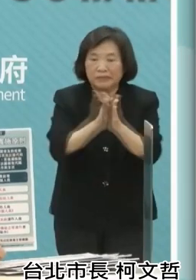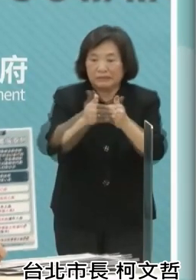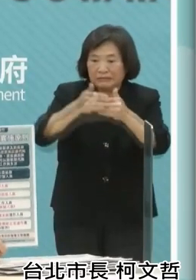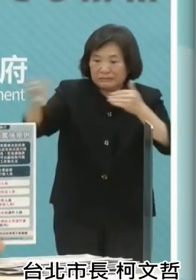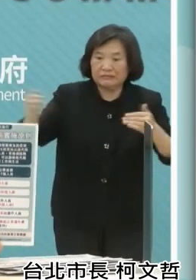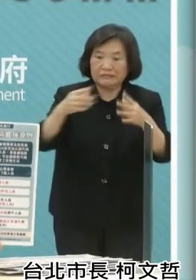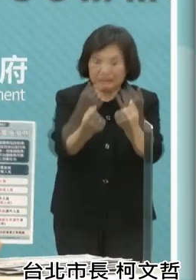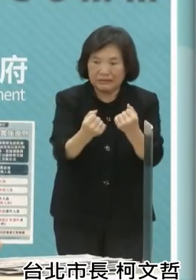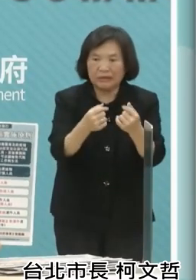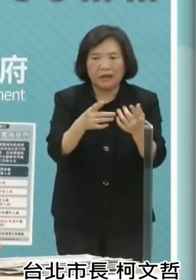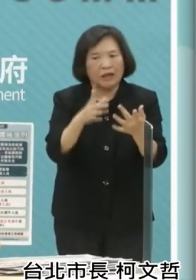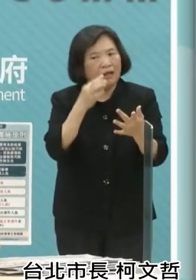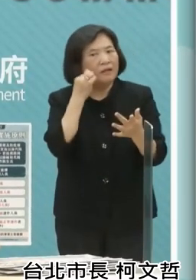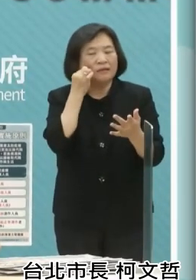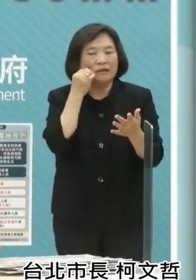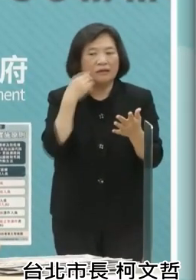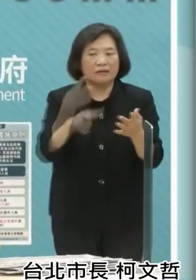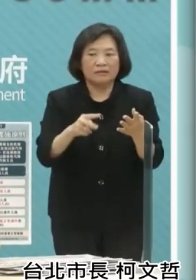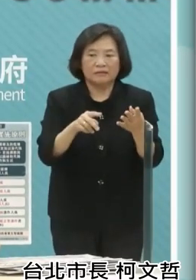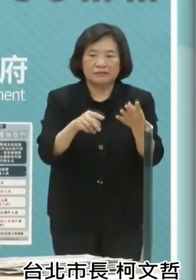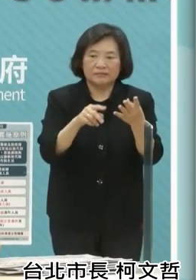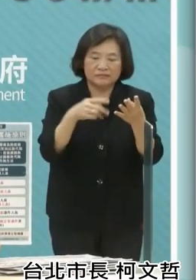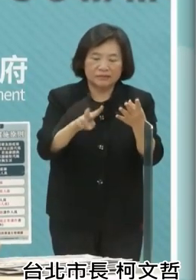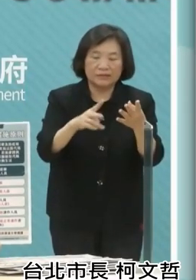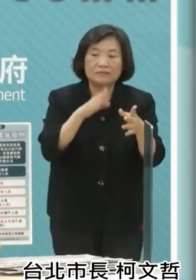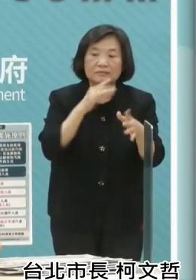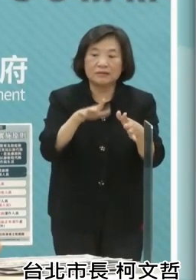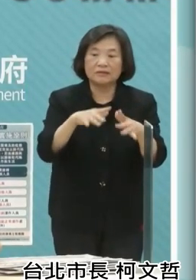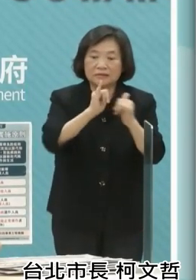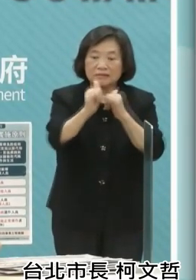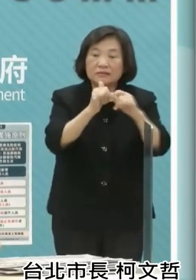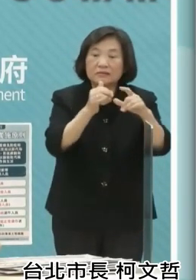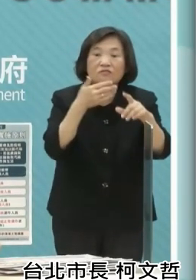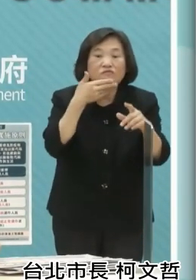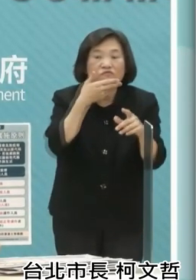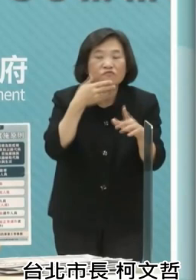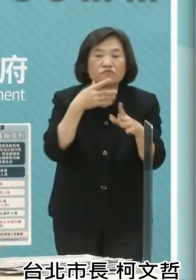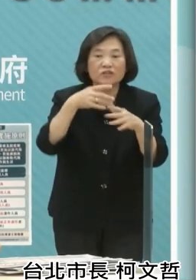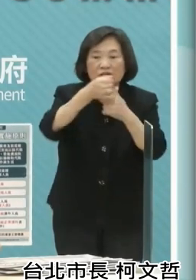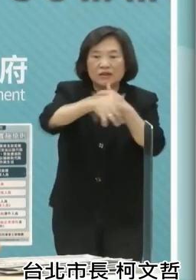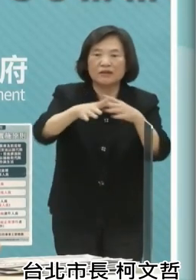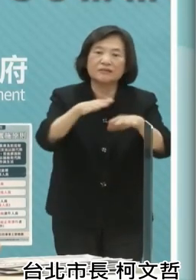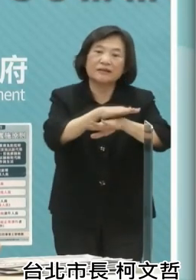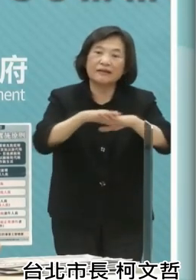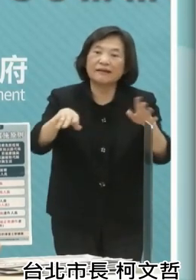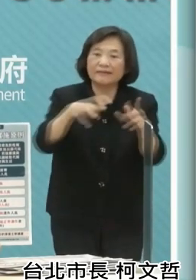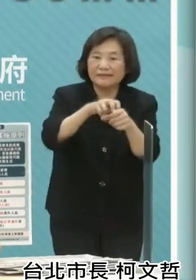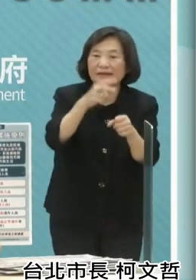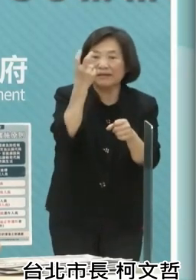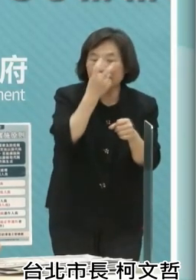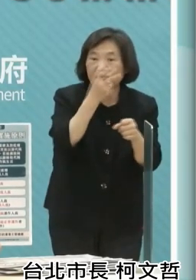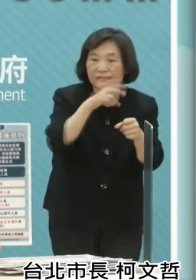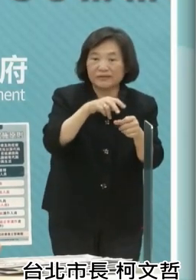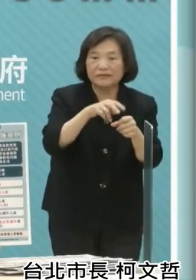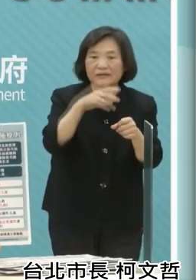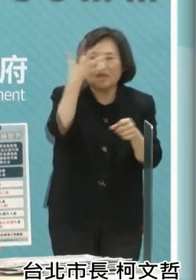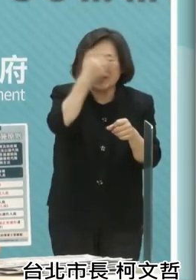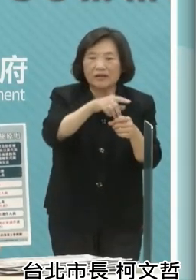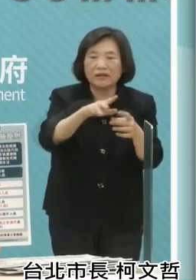家隔离就退出了。啊，在社福系统哦，比方说那个安养院哦，也许有